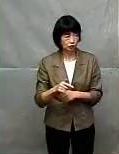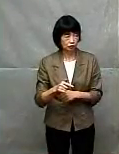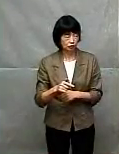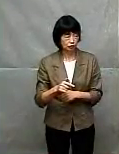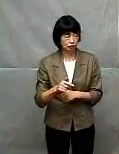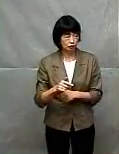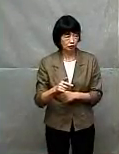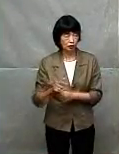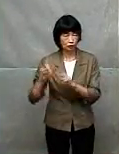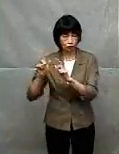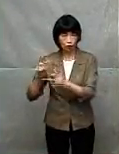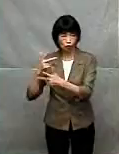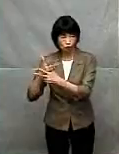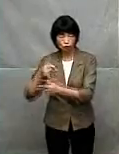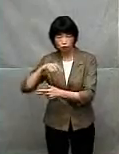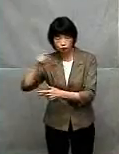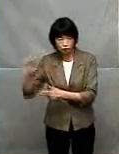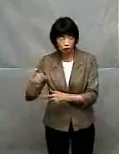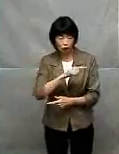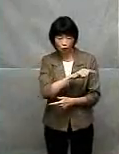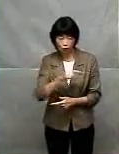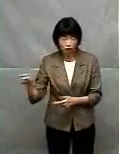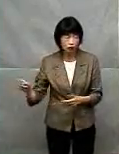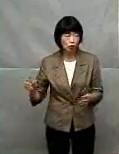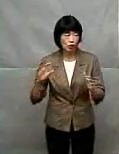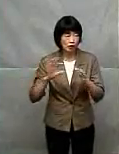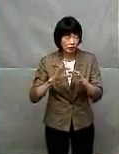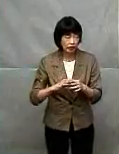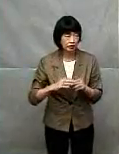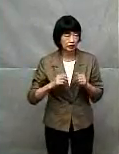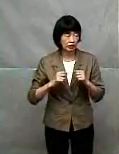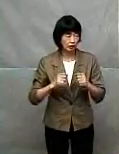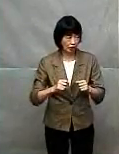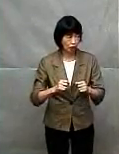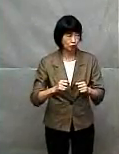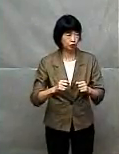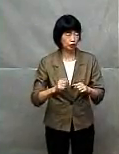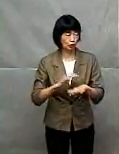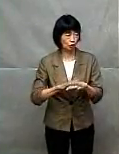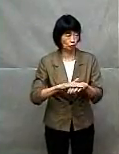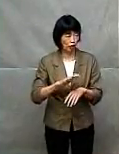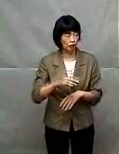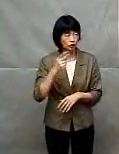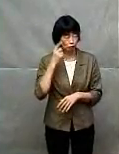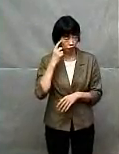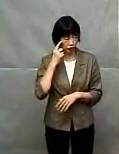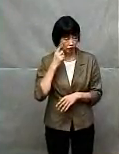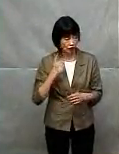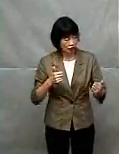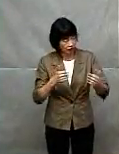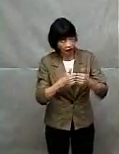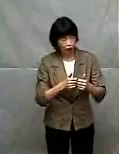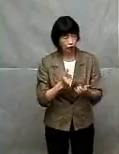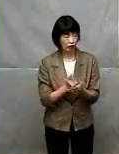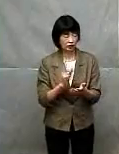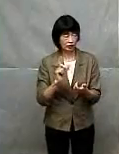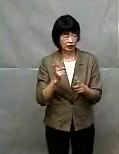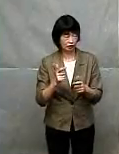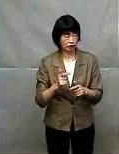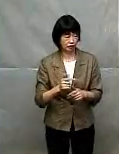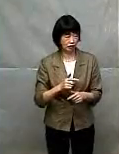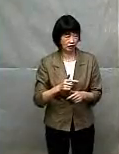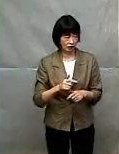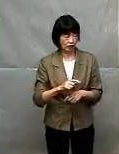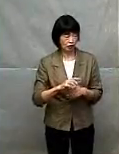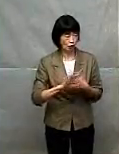と思うんですけれども、 ね、 その辺は、対抗するばかりで、他の新幹線予防地域との連携というのはお考えに